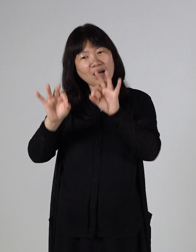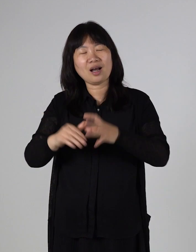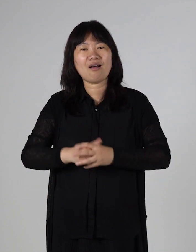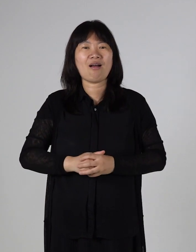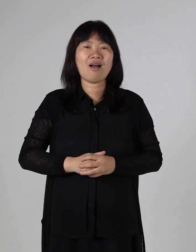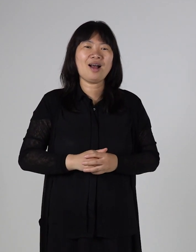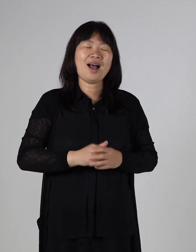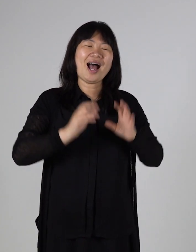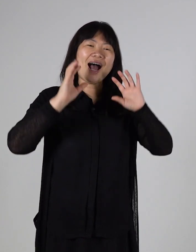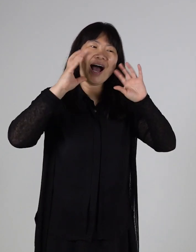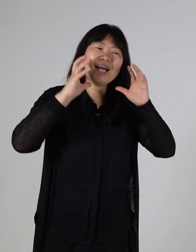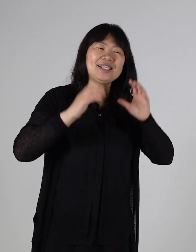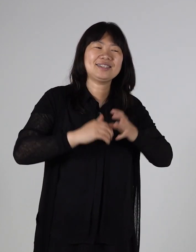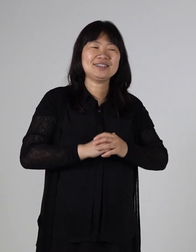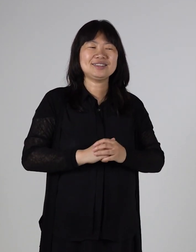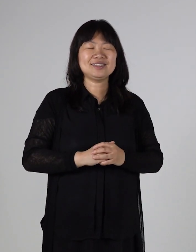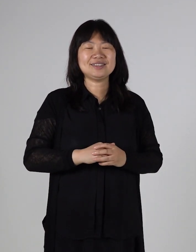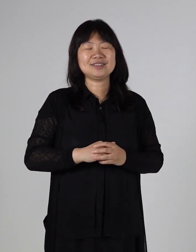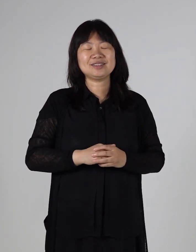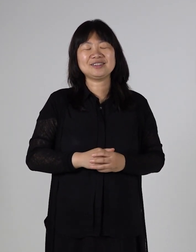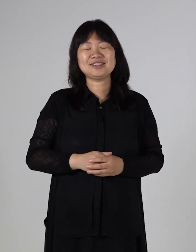어린아이는 순수하다,